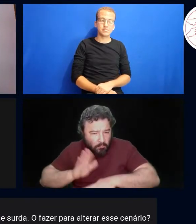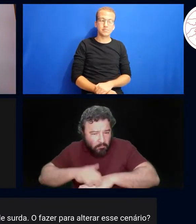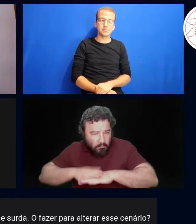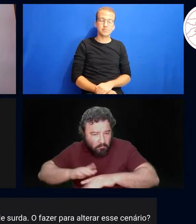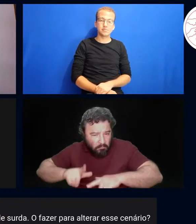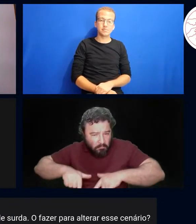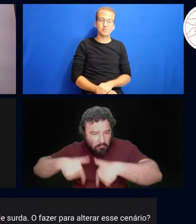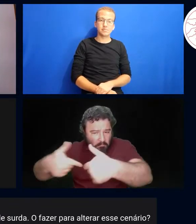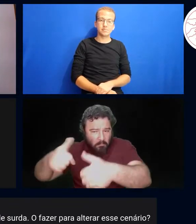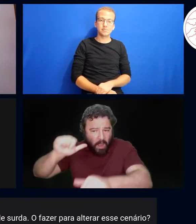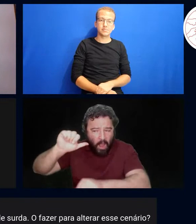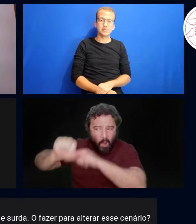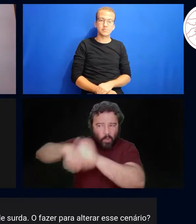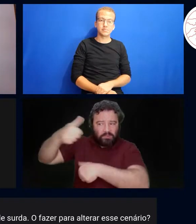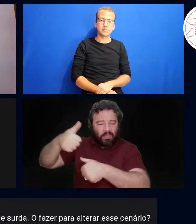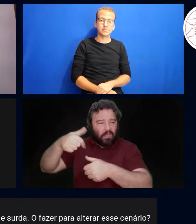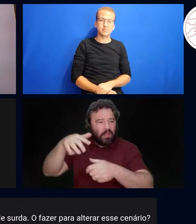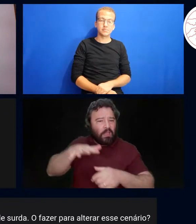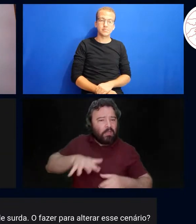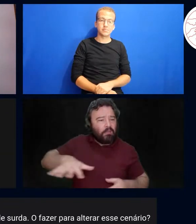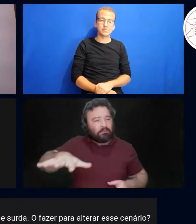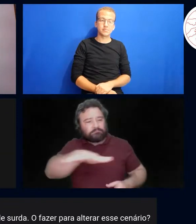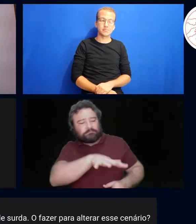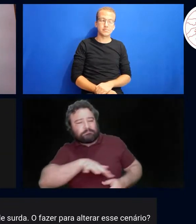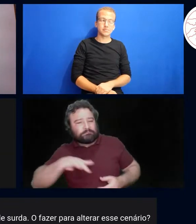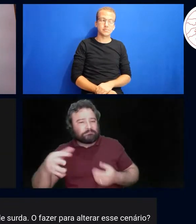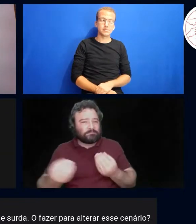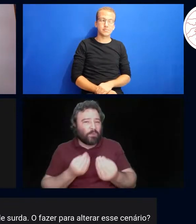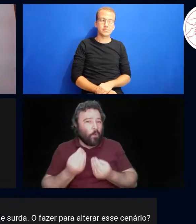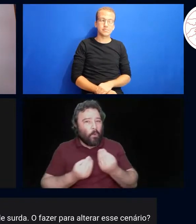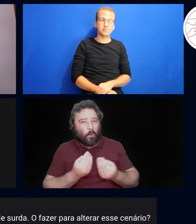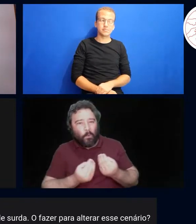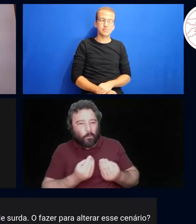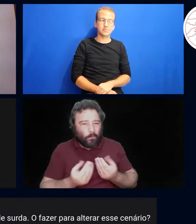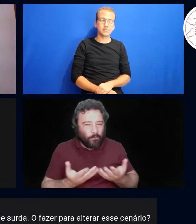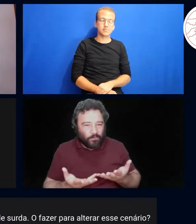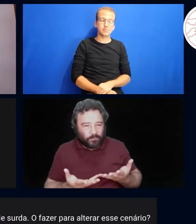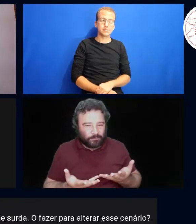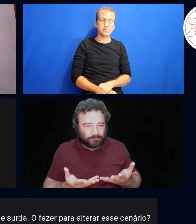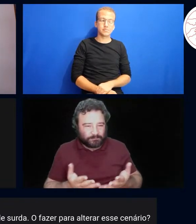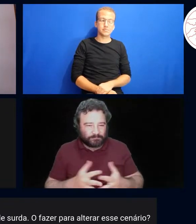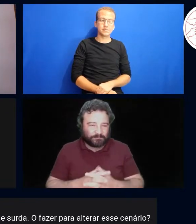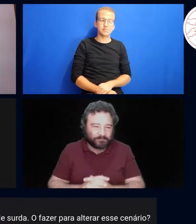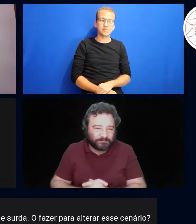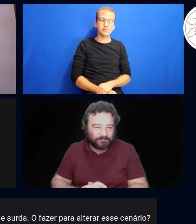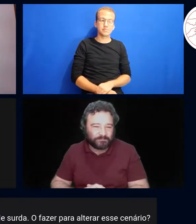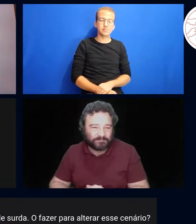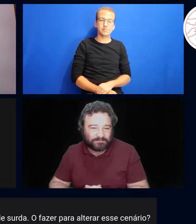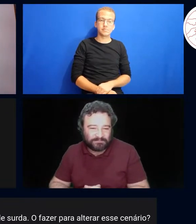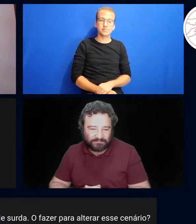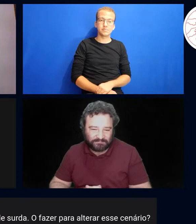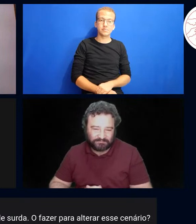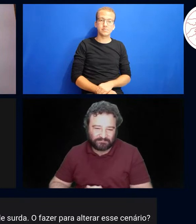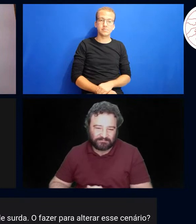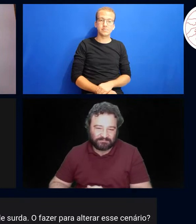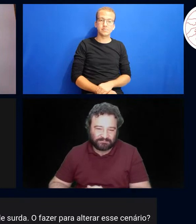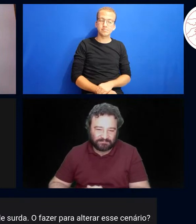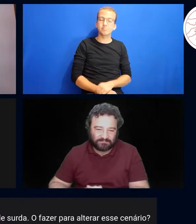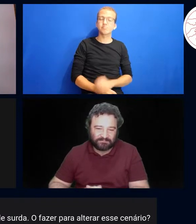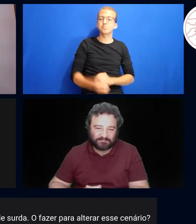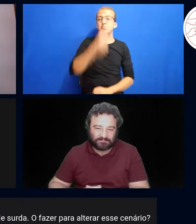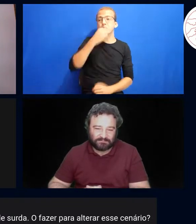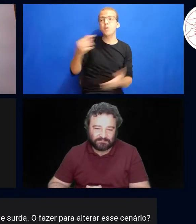surda, então como podemos mudar este cenário? Eh, boa pergunta também,